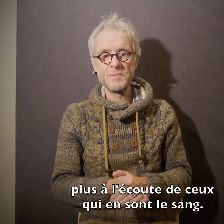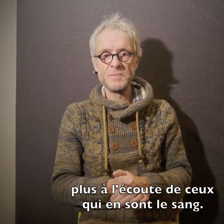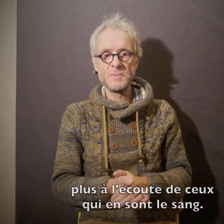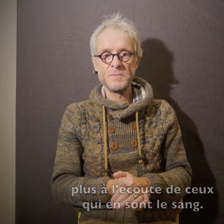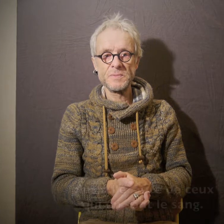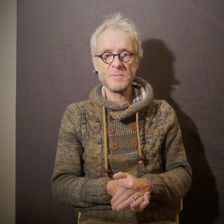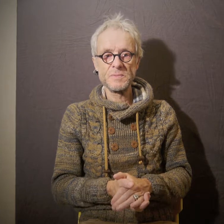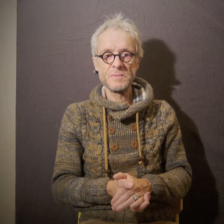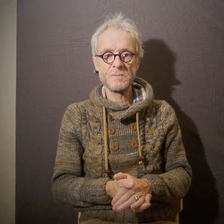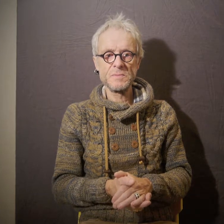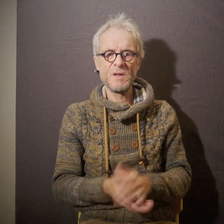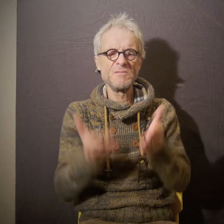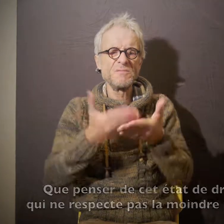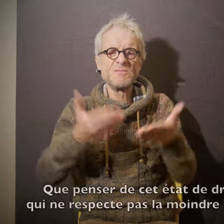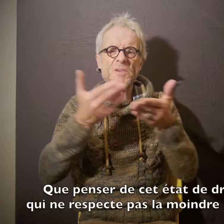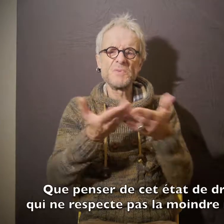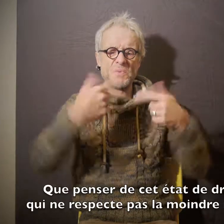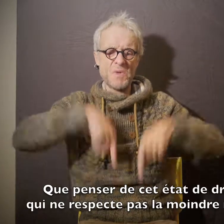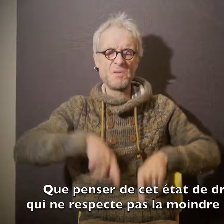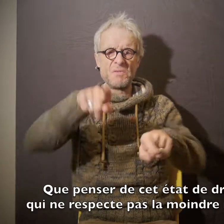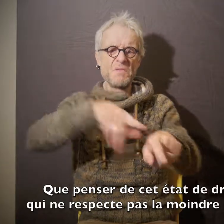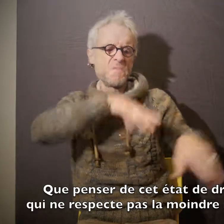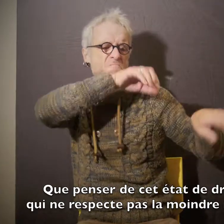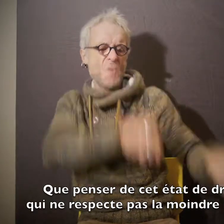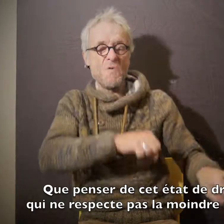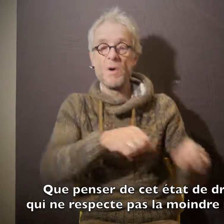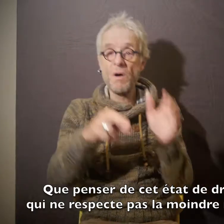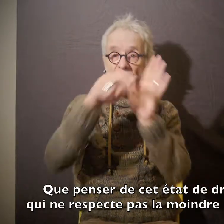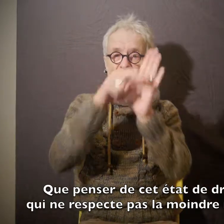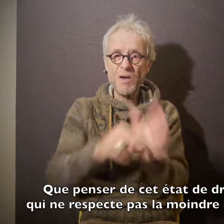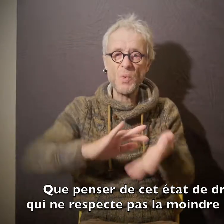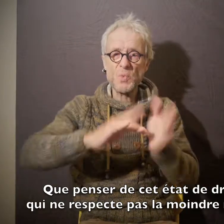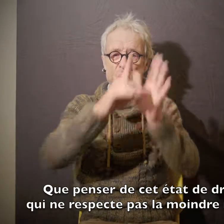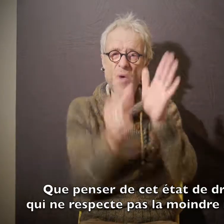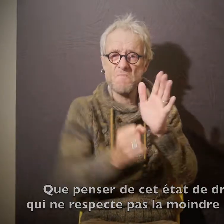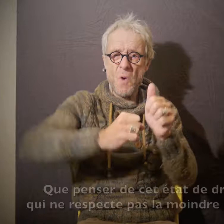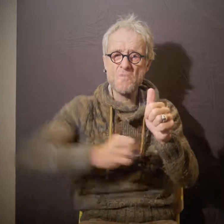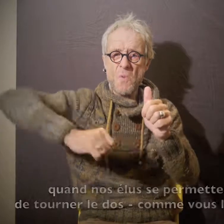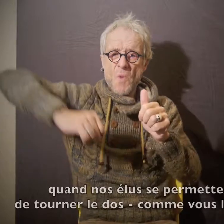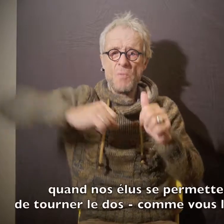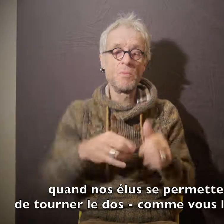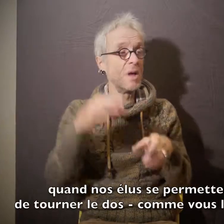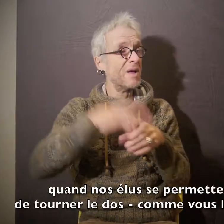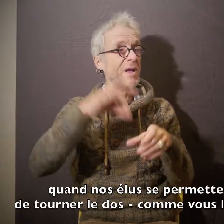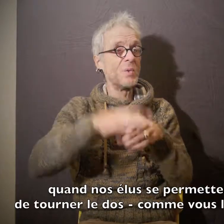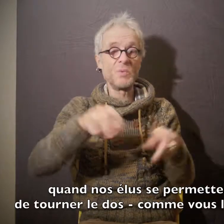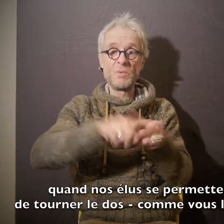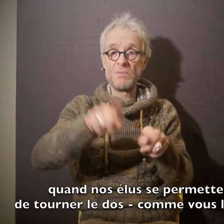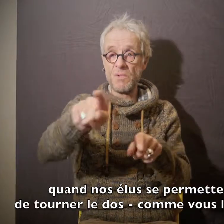Que penser de cet état de droit qui n'en respecte pas la moindre règle, quand nos élus se permettent de tourner le dos, comme vous le faites,